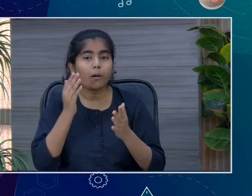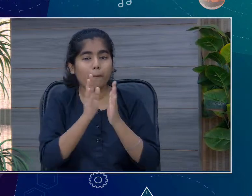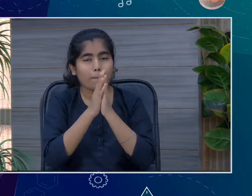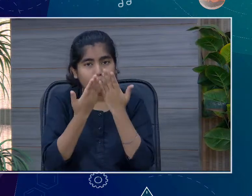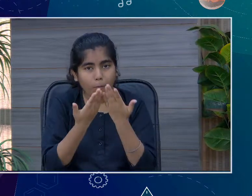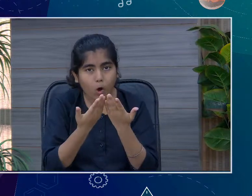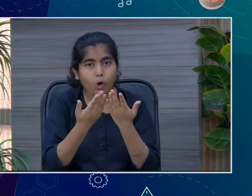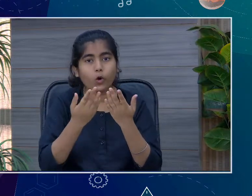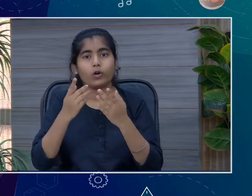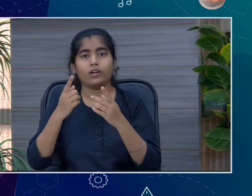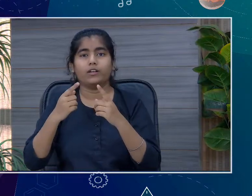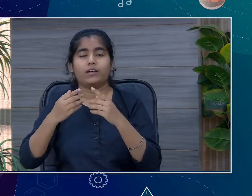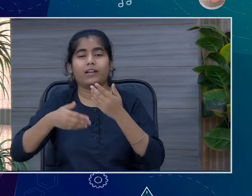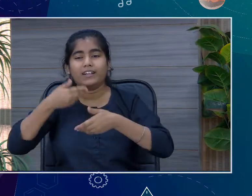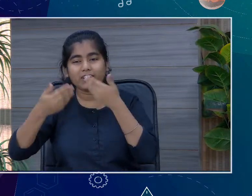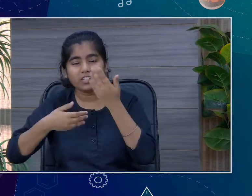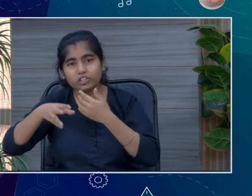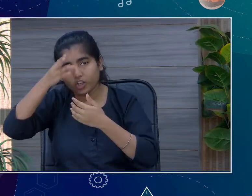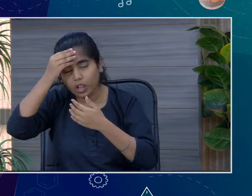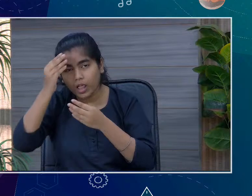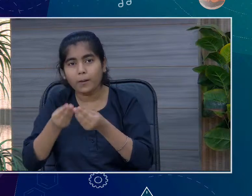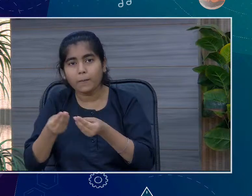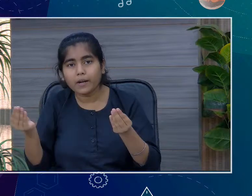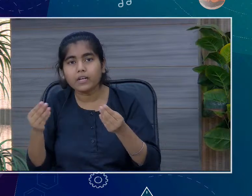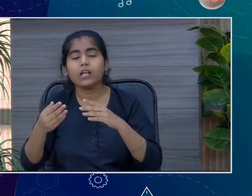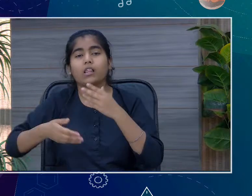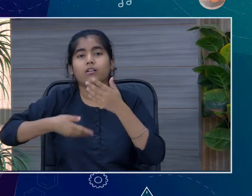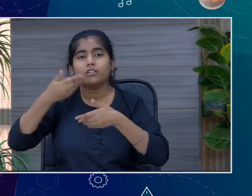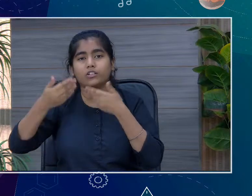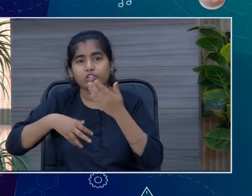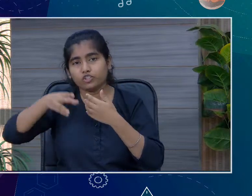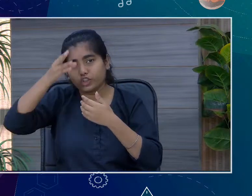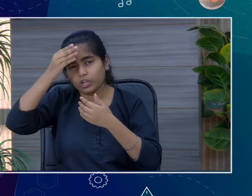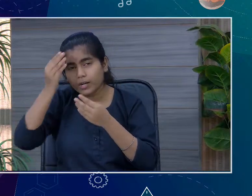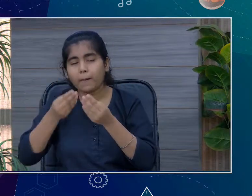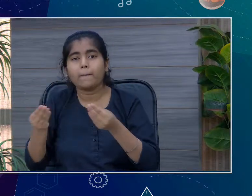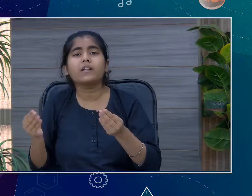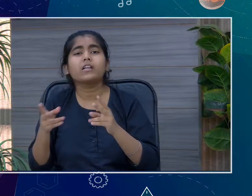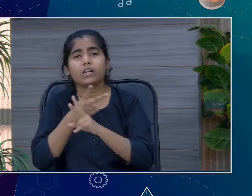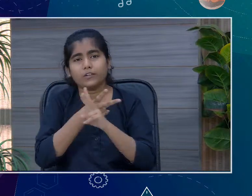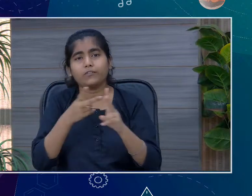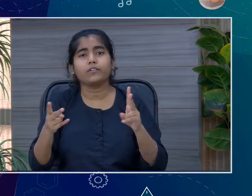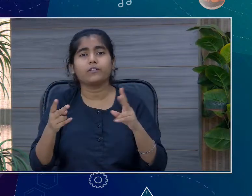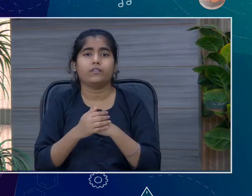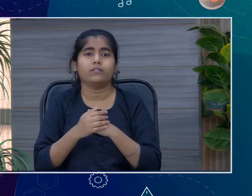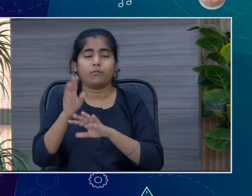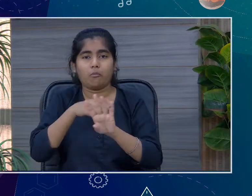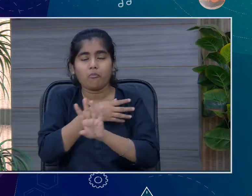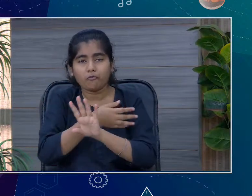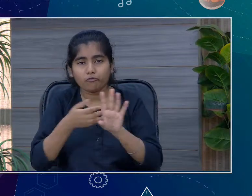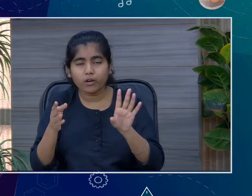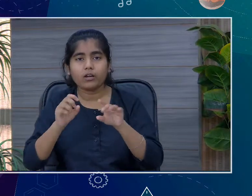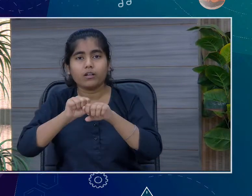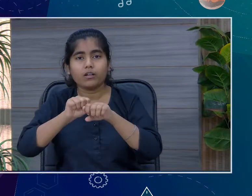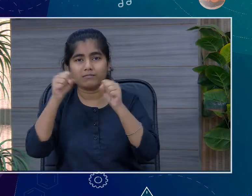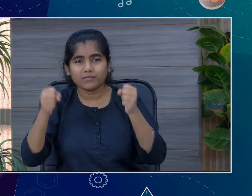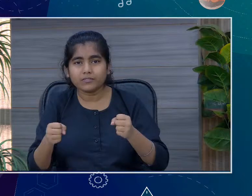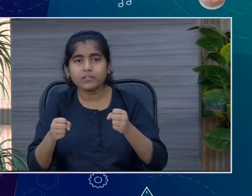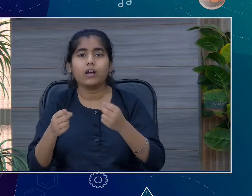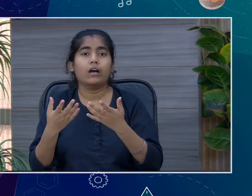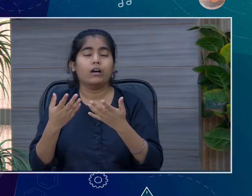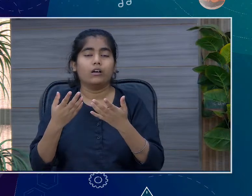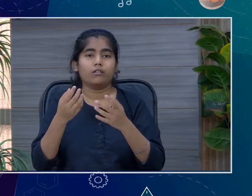material, teaching learning material, teacher training material, curricular material सांकेतिक भाषा में उपलब्ध